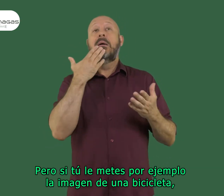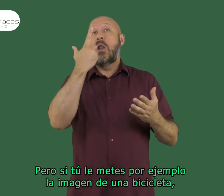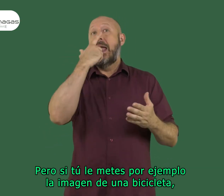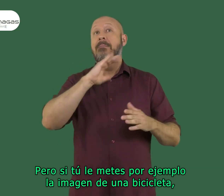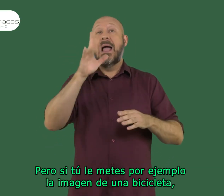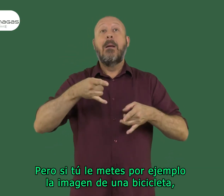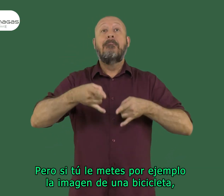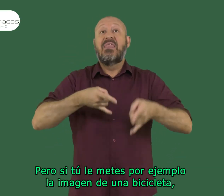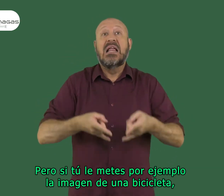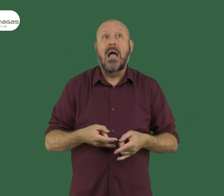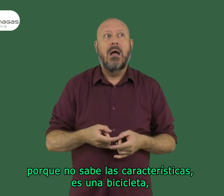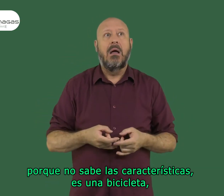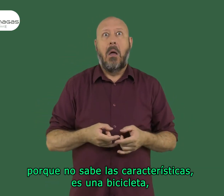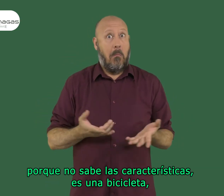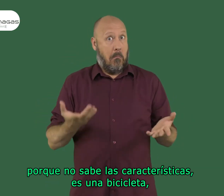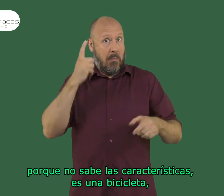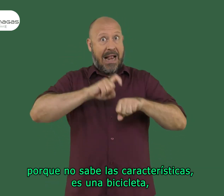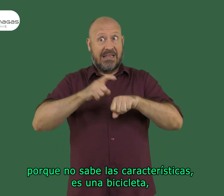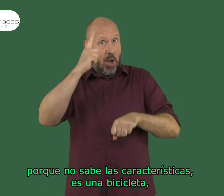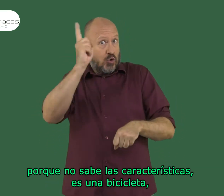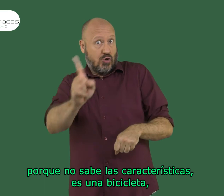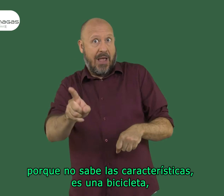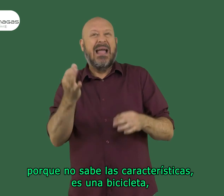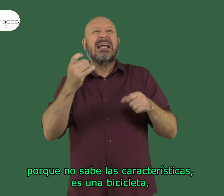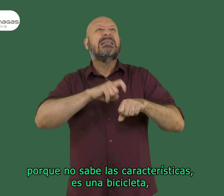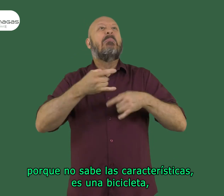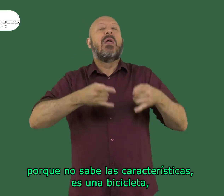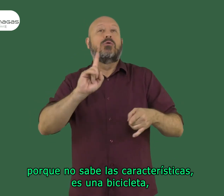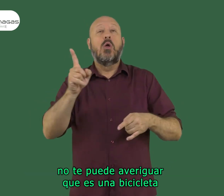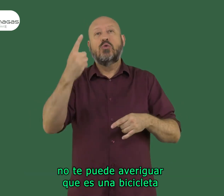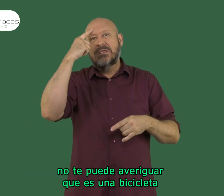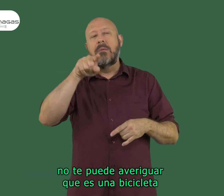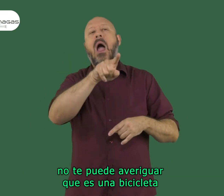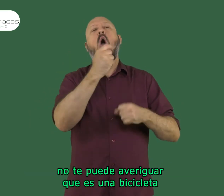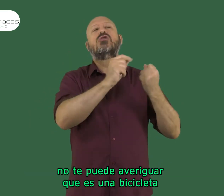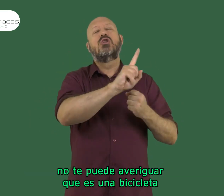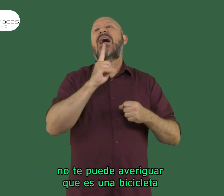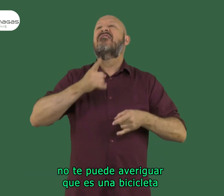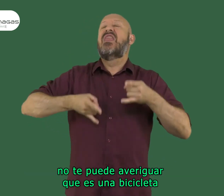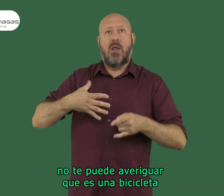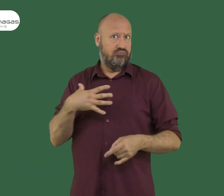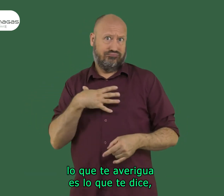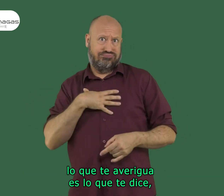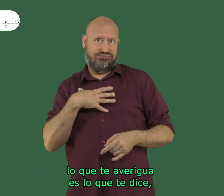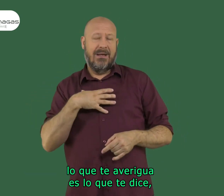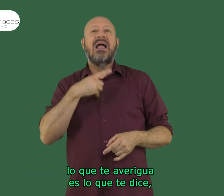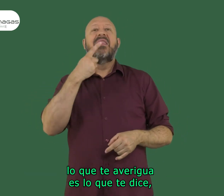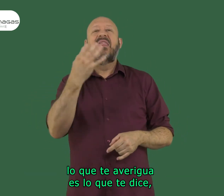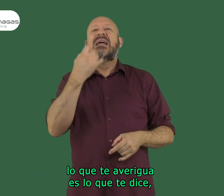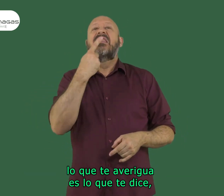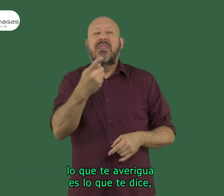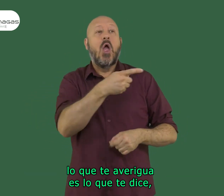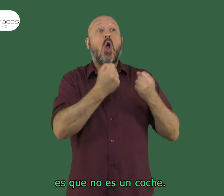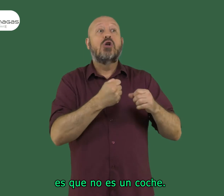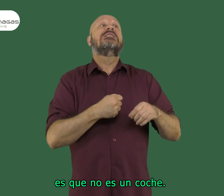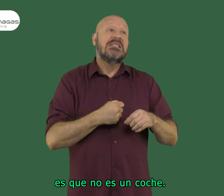ejemplo, la imagen de una bicicleta, pues como no sabes las características de qué es una bicicleta, no te puede averiguar qué es una bicicleta. Lo que te